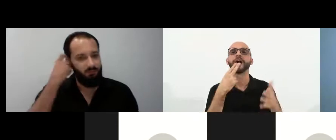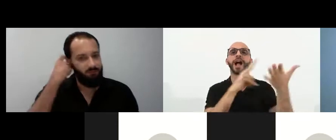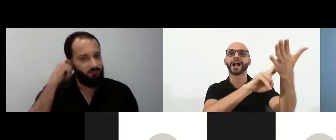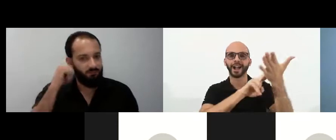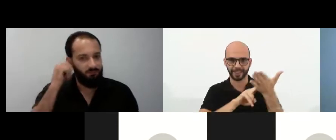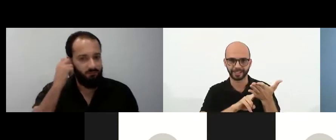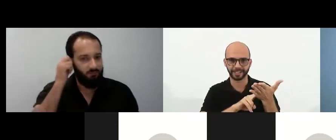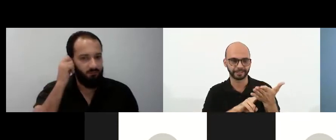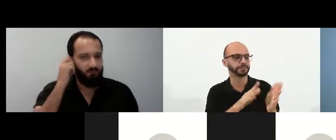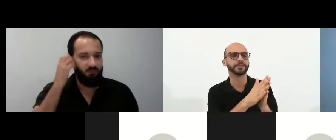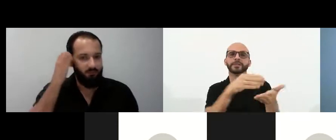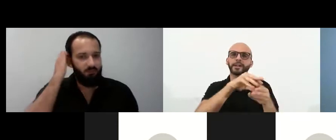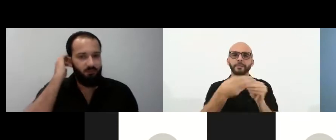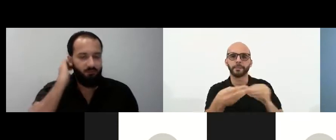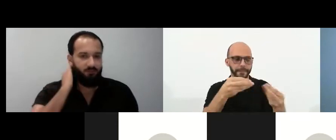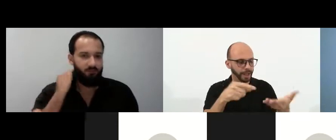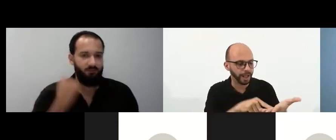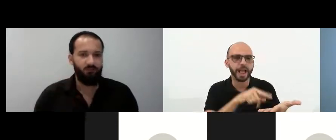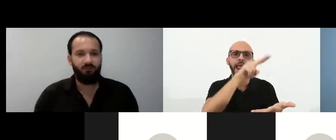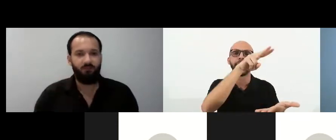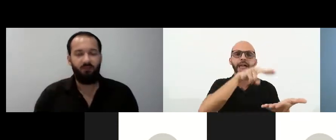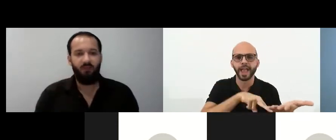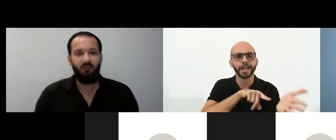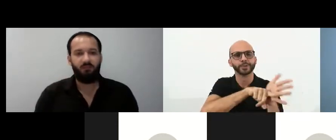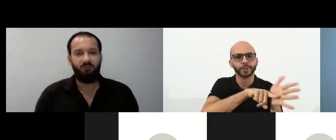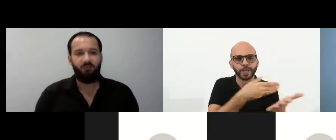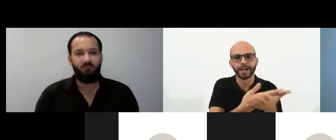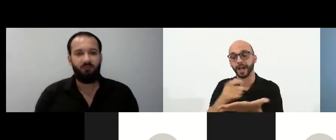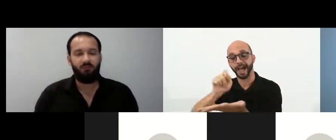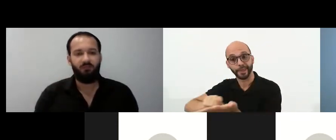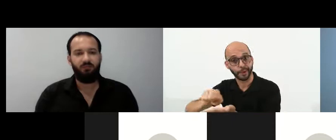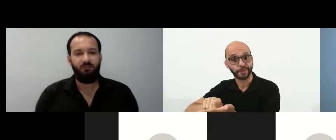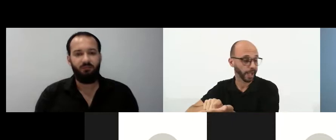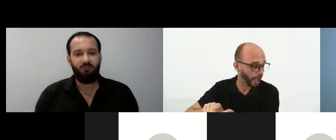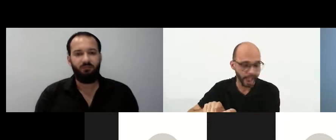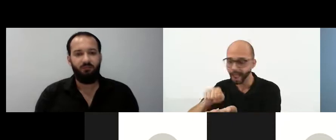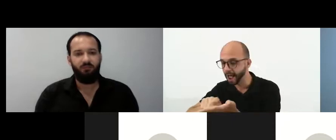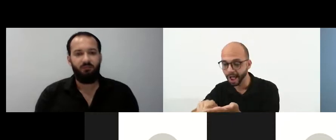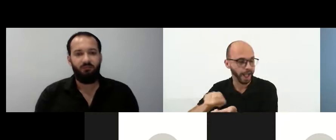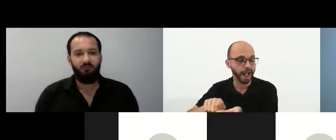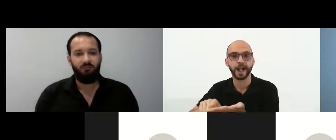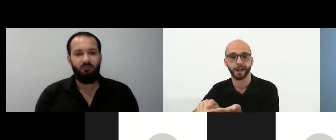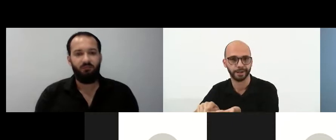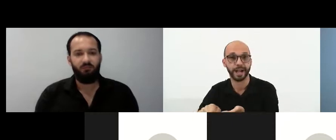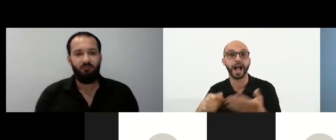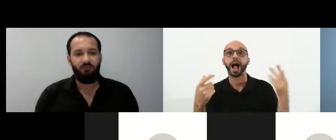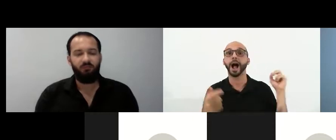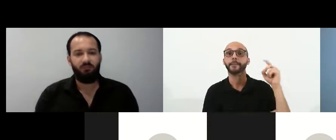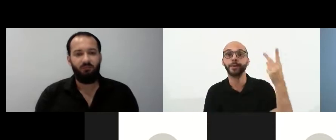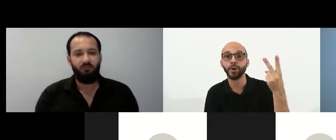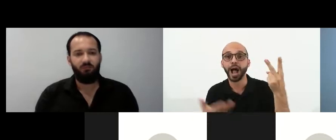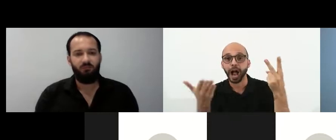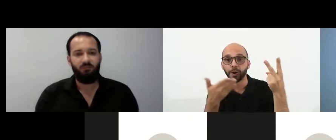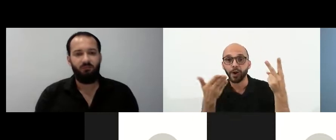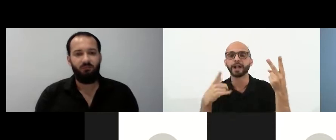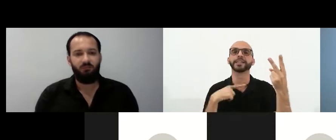mas a primeira era a carta, como eu falei para vocês, que era manuseada, a gente lia e fazia as anotações a partir daquilo